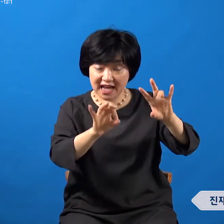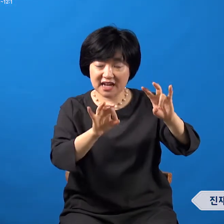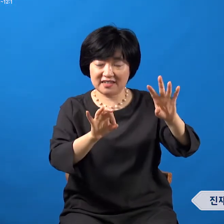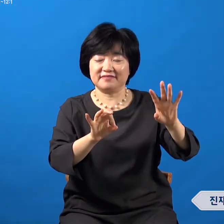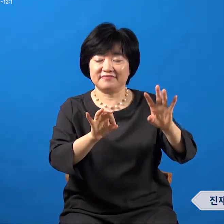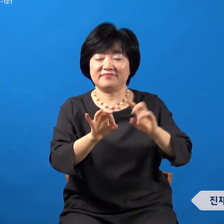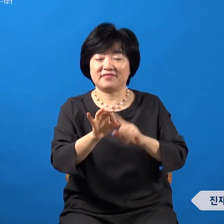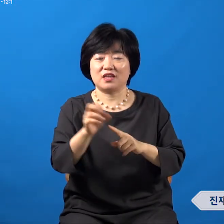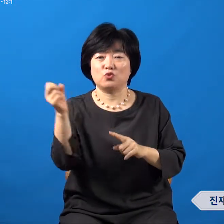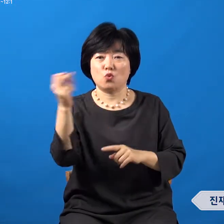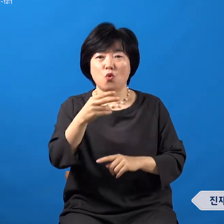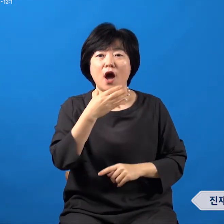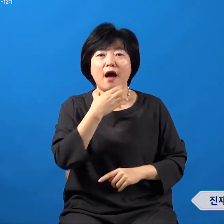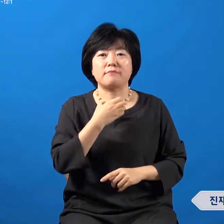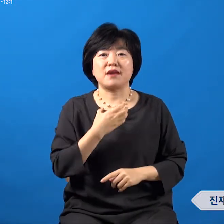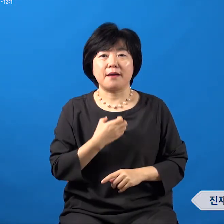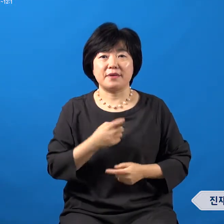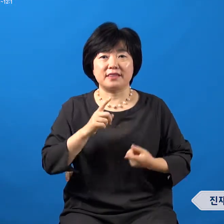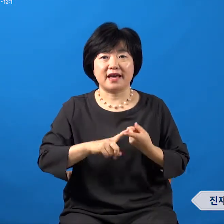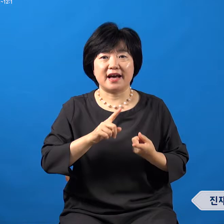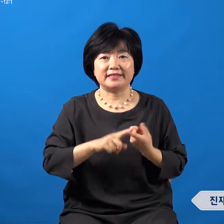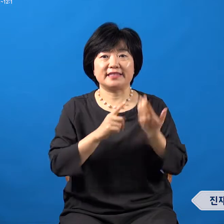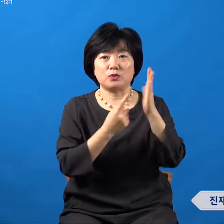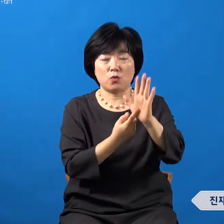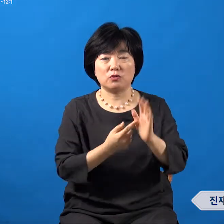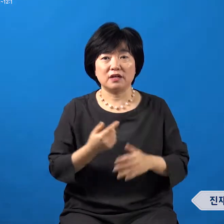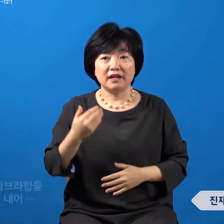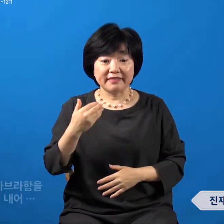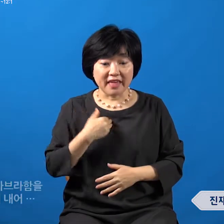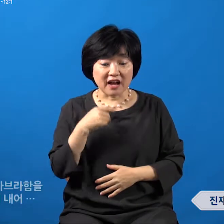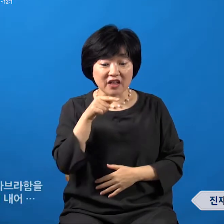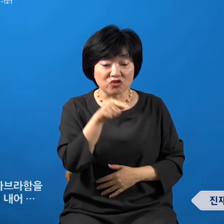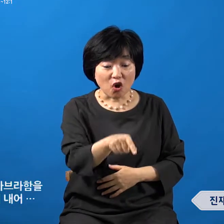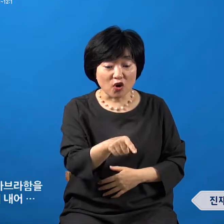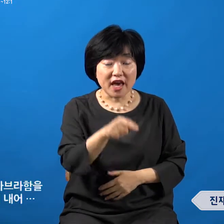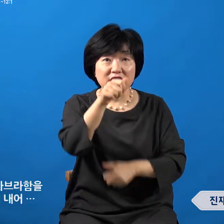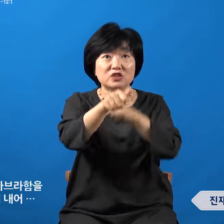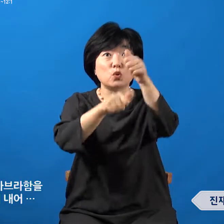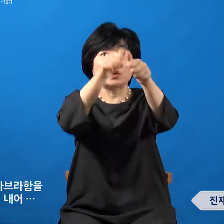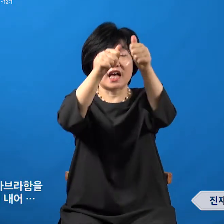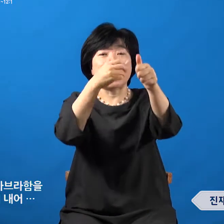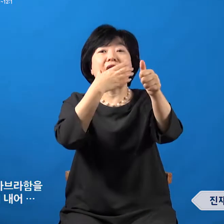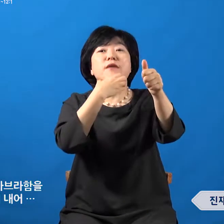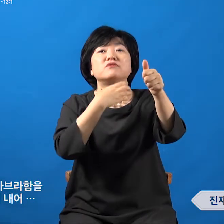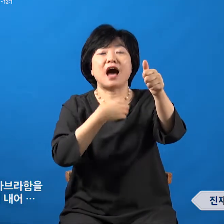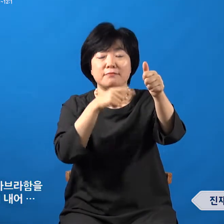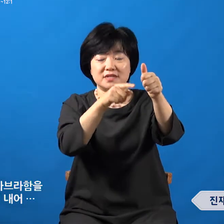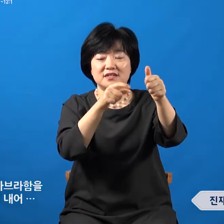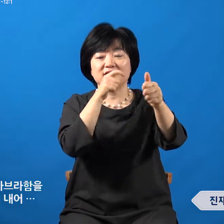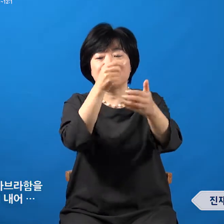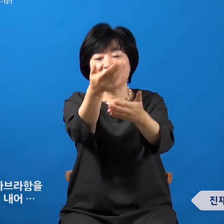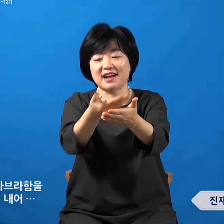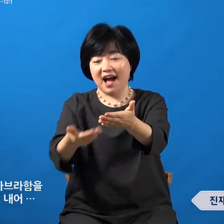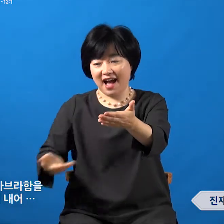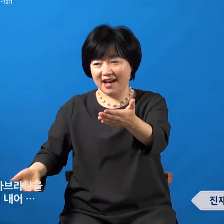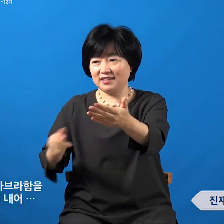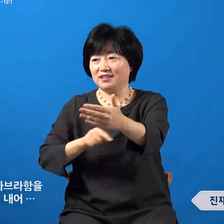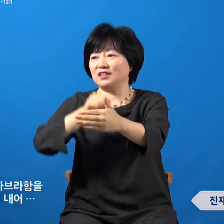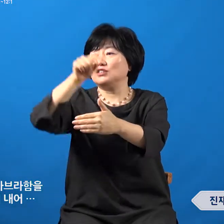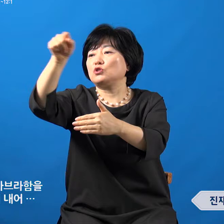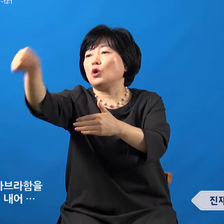아브라함을 향하여 이렇게 말씀하고 있음을 봅니다. 내가 너희의 조상 아브라함을 강